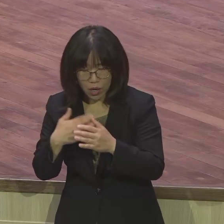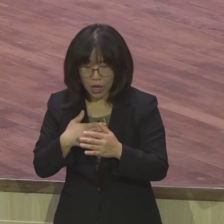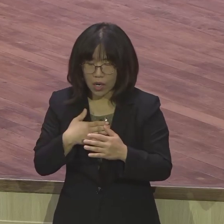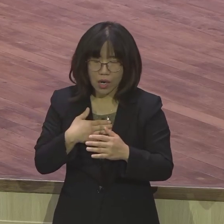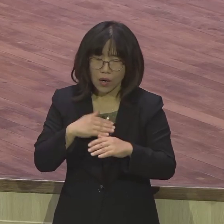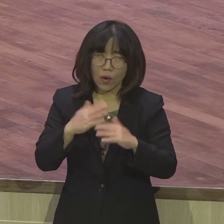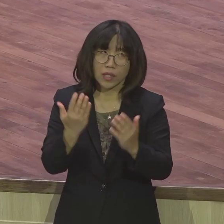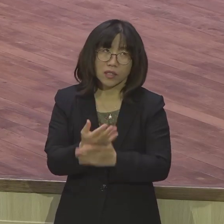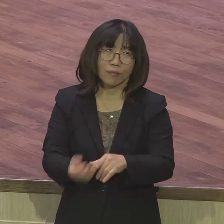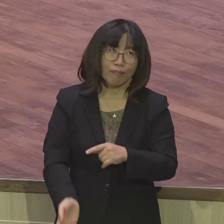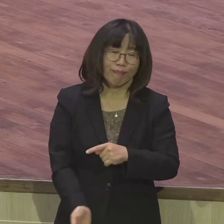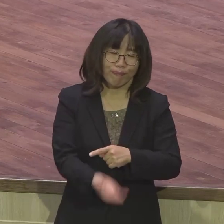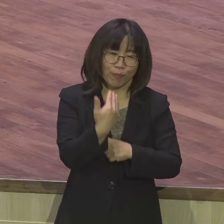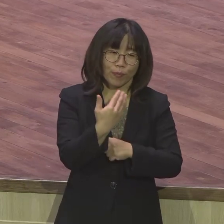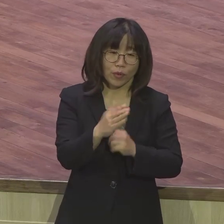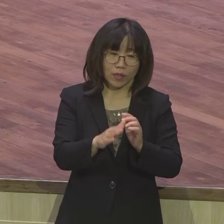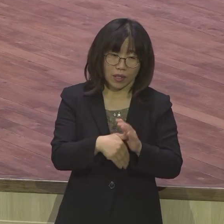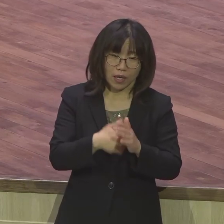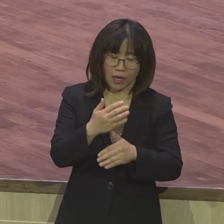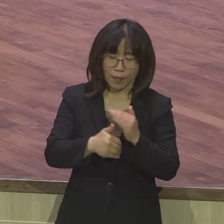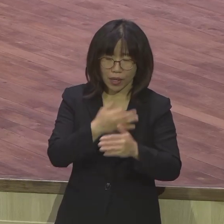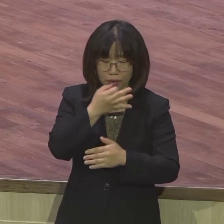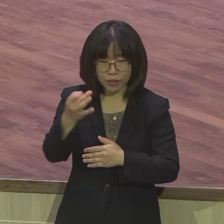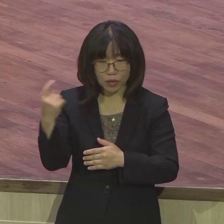음성을 들을 때